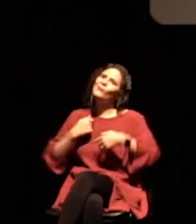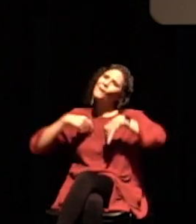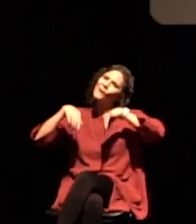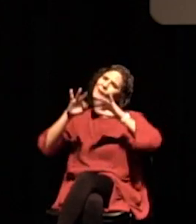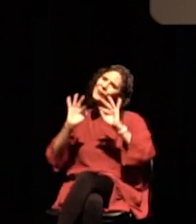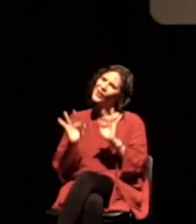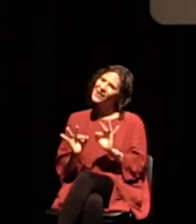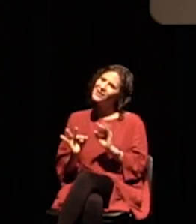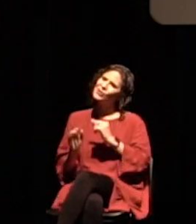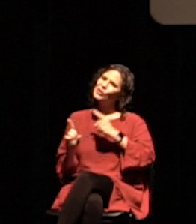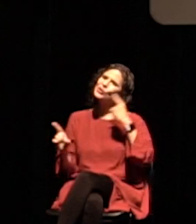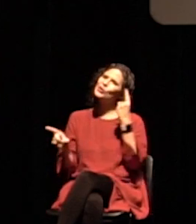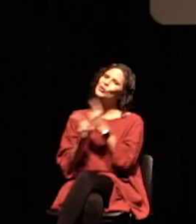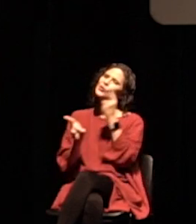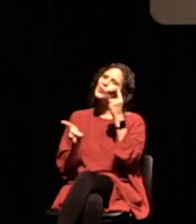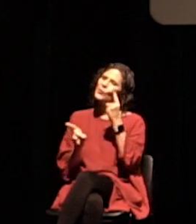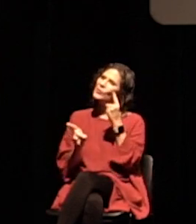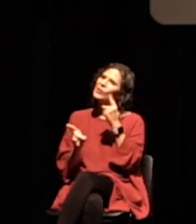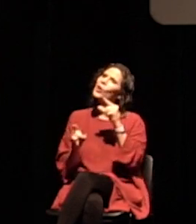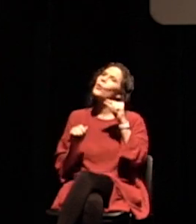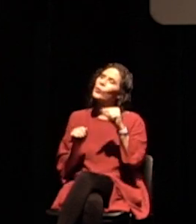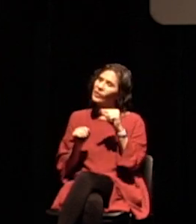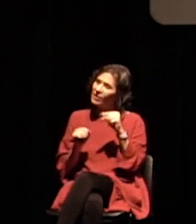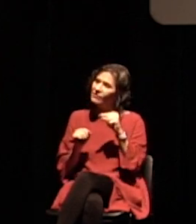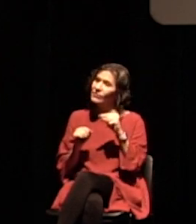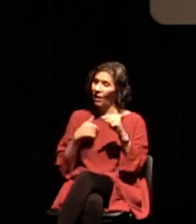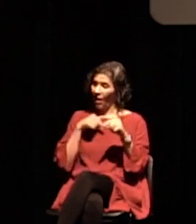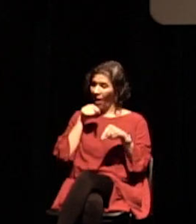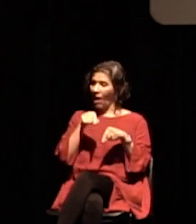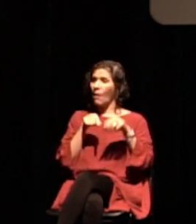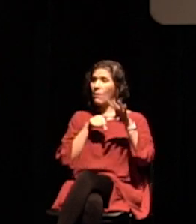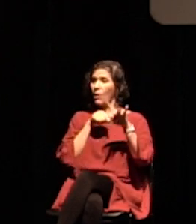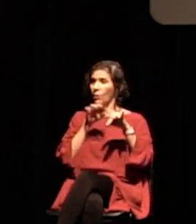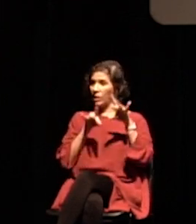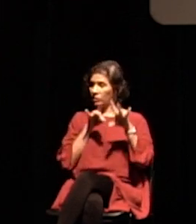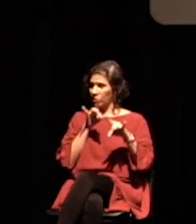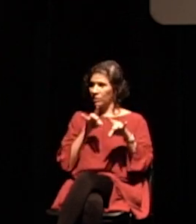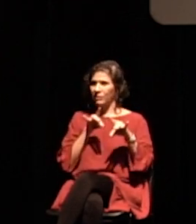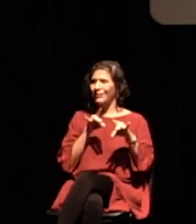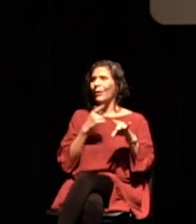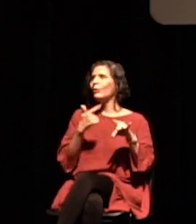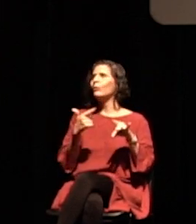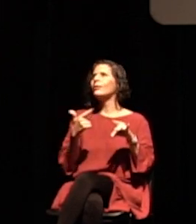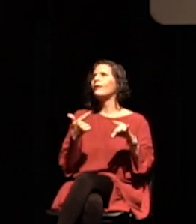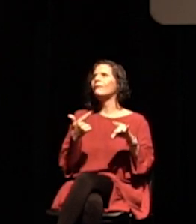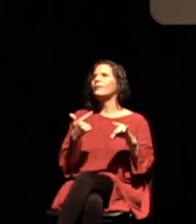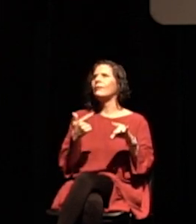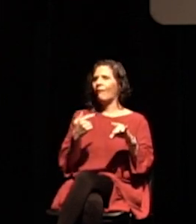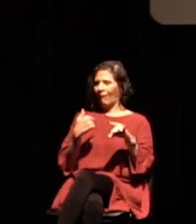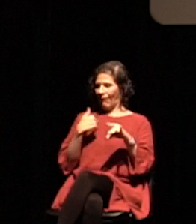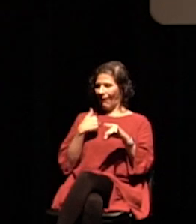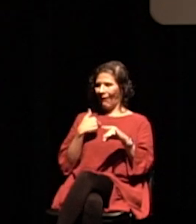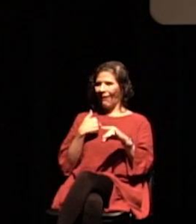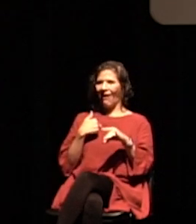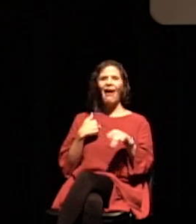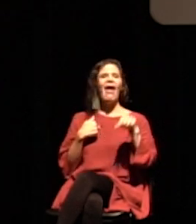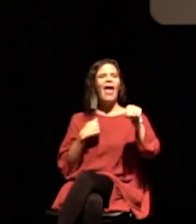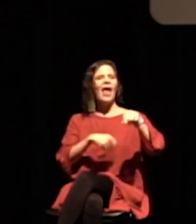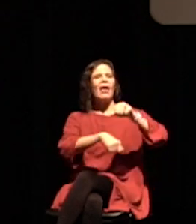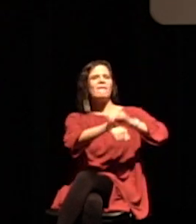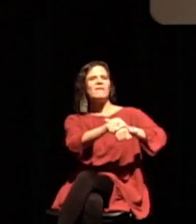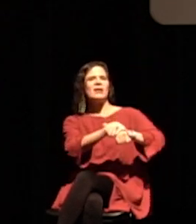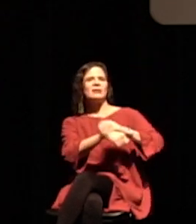feliz com a descoberta de que é uma curadoria que não teve nada de autoral. Para nossa